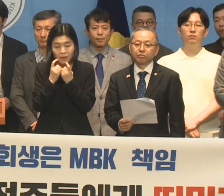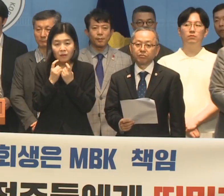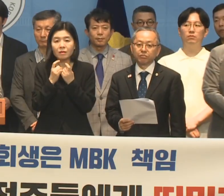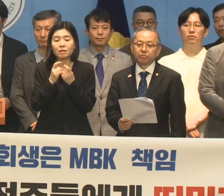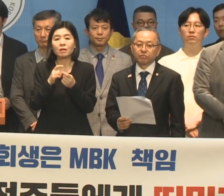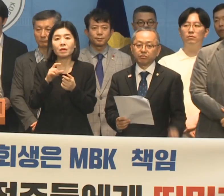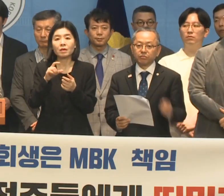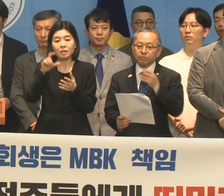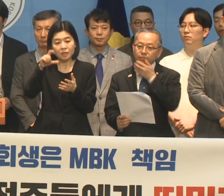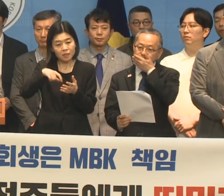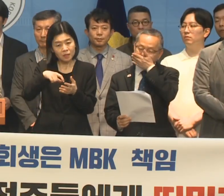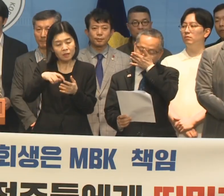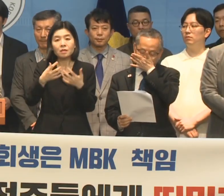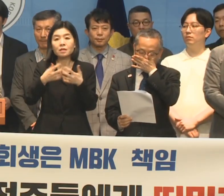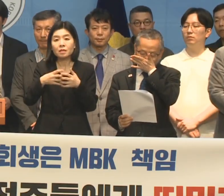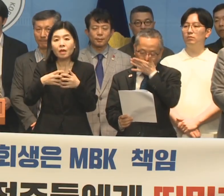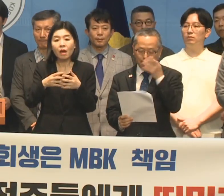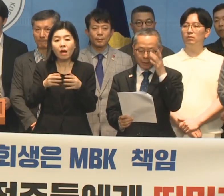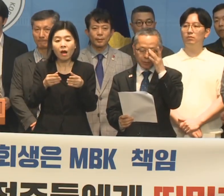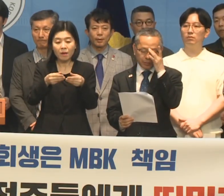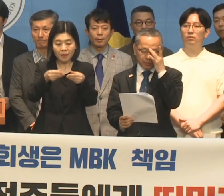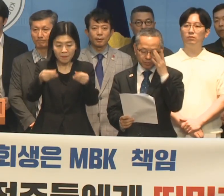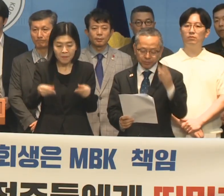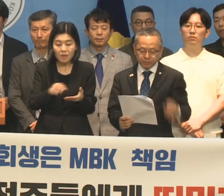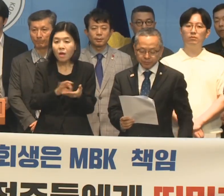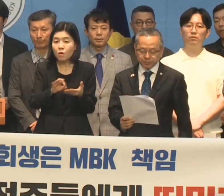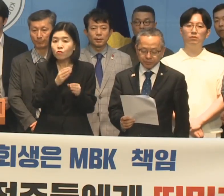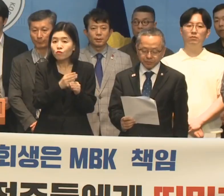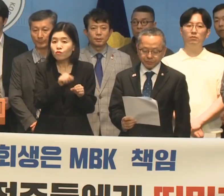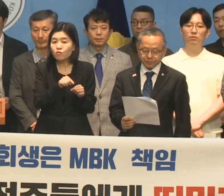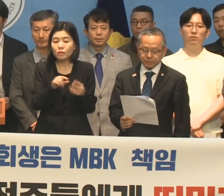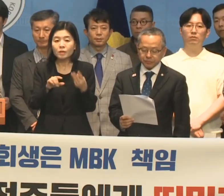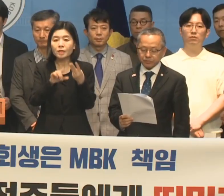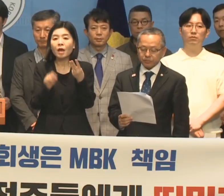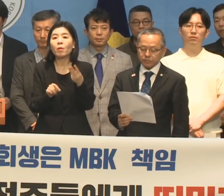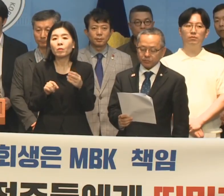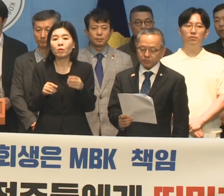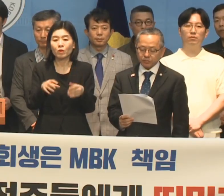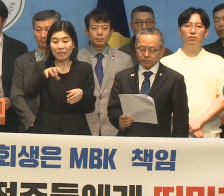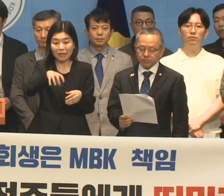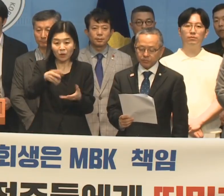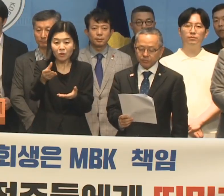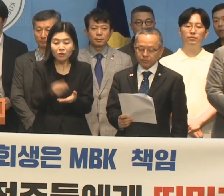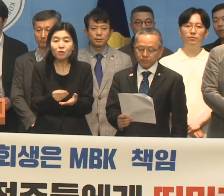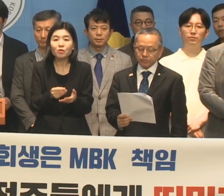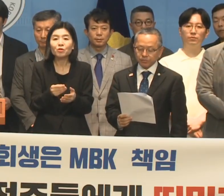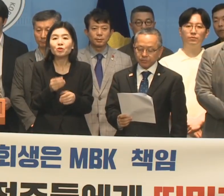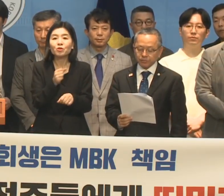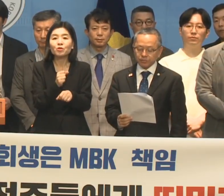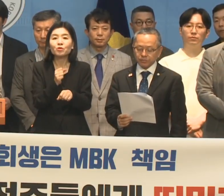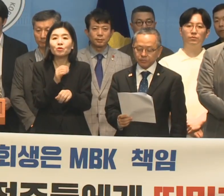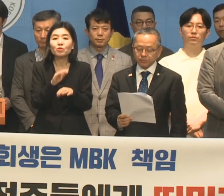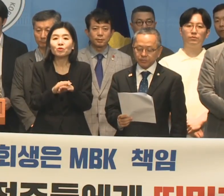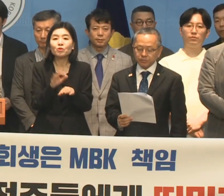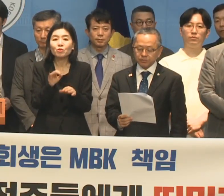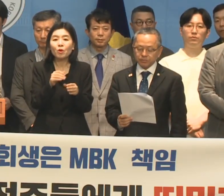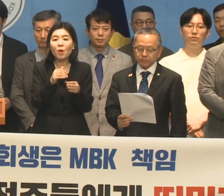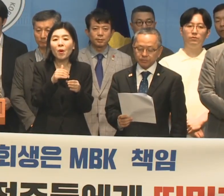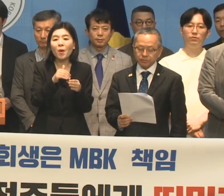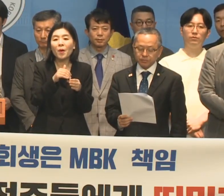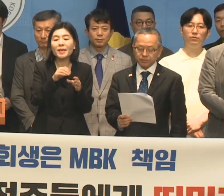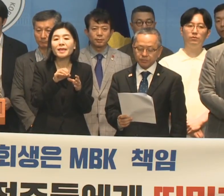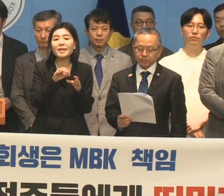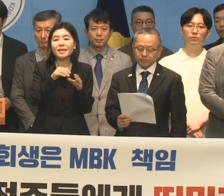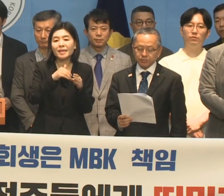개인 결제 단말기를 사용하고 있는 업체들이 3월 임대 수수료와 관리비를 입금한 날입니다. 심지어